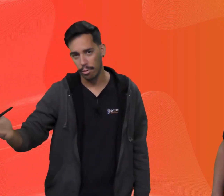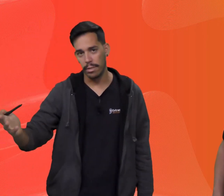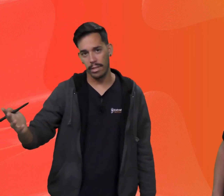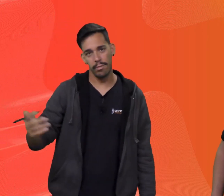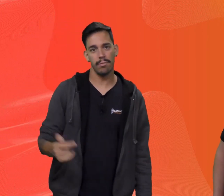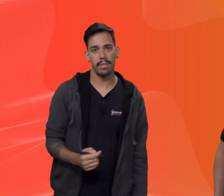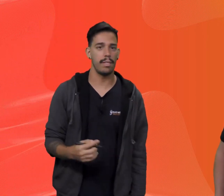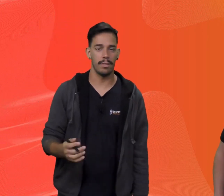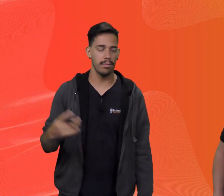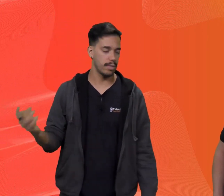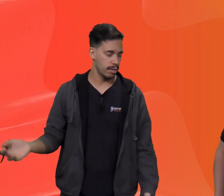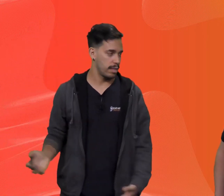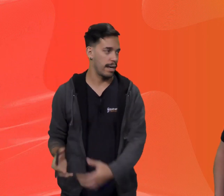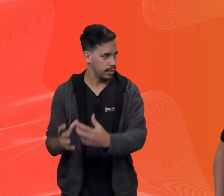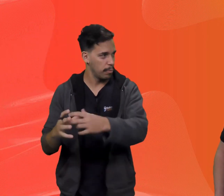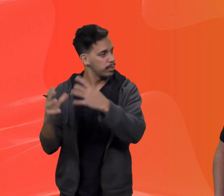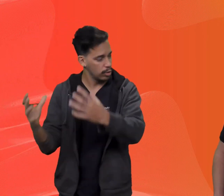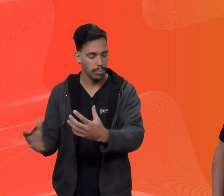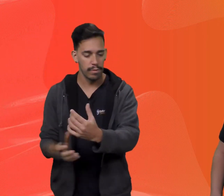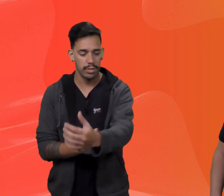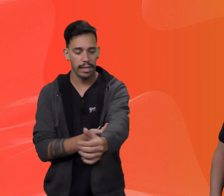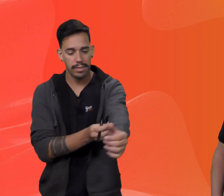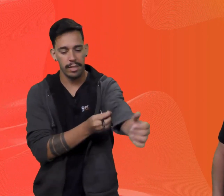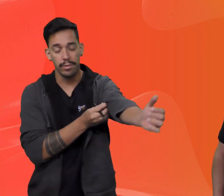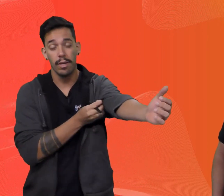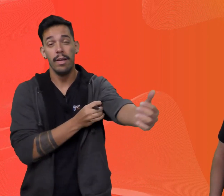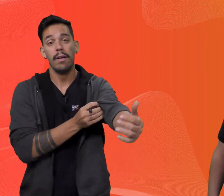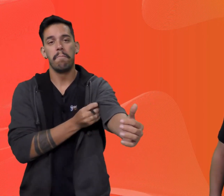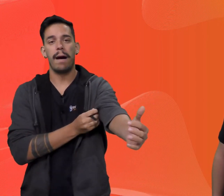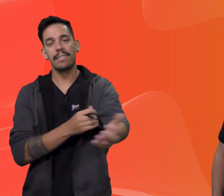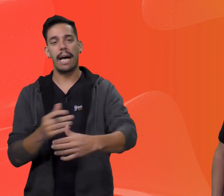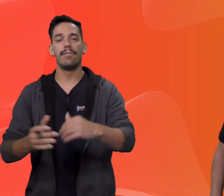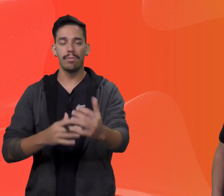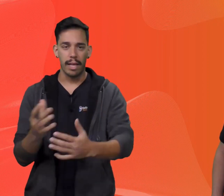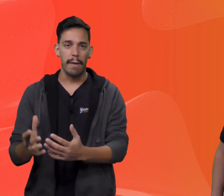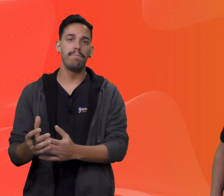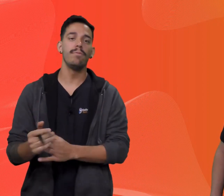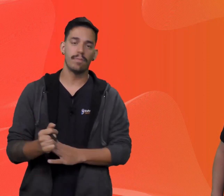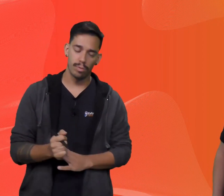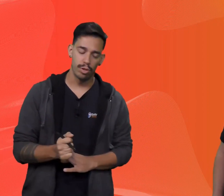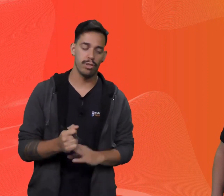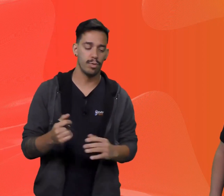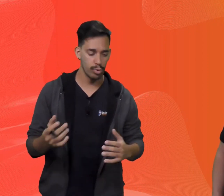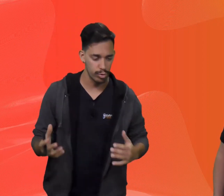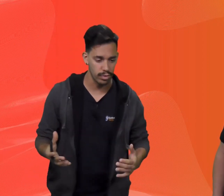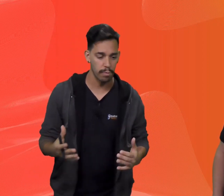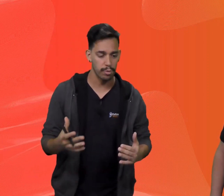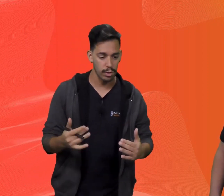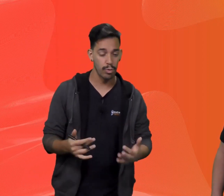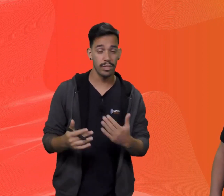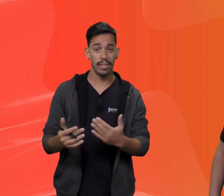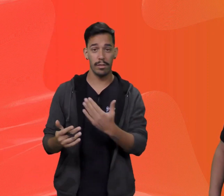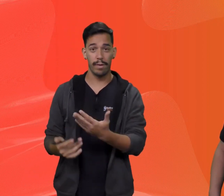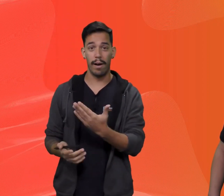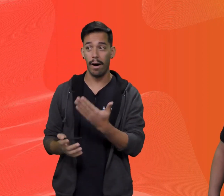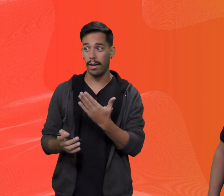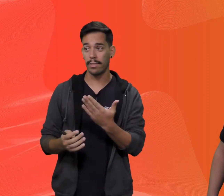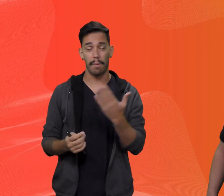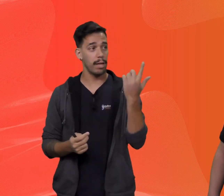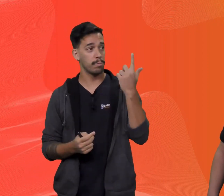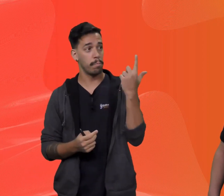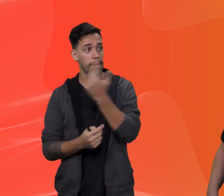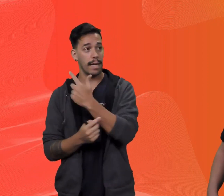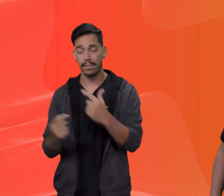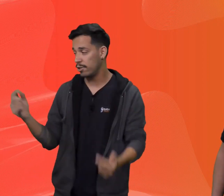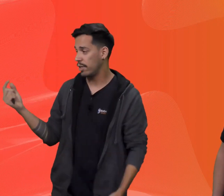depois do alumínio que eu não sei o que é. E aí o pessoal chamava de ECA-silício. Passado um tempo, surgiram outros químicos que conseguiram falar, olha,